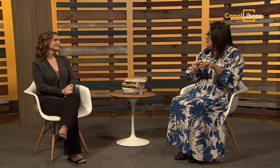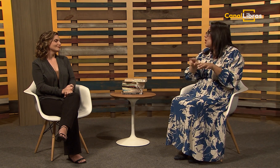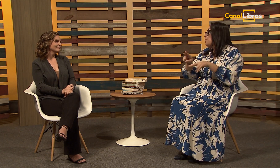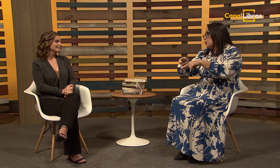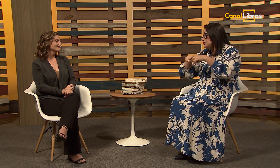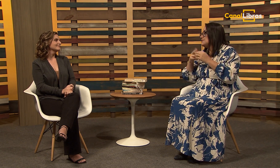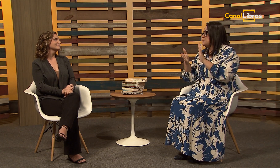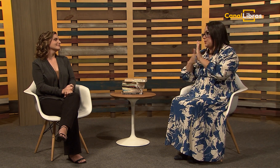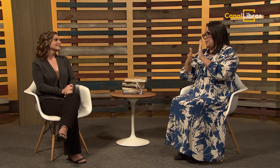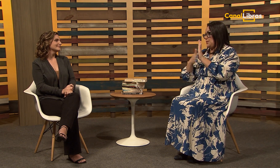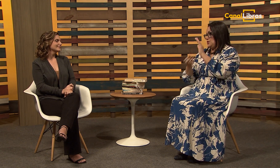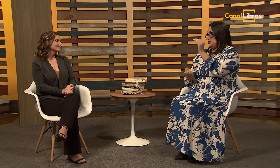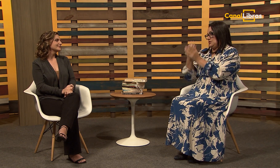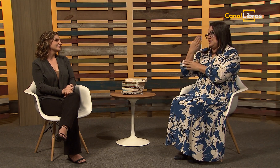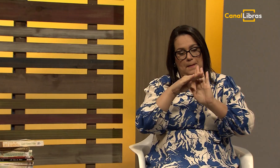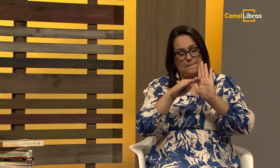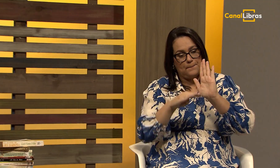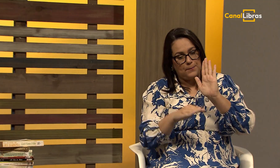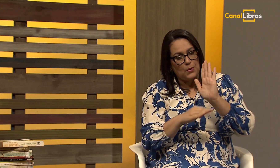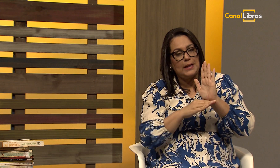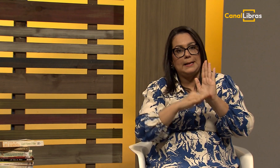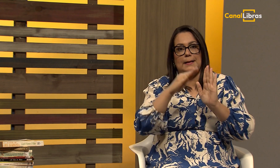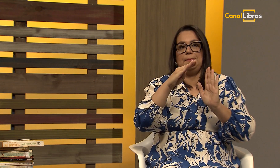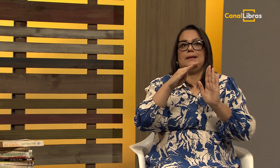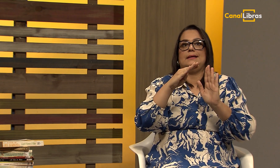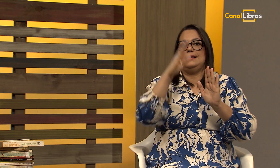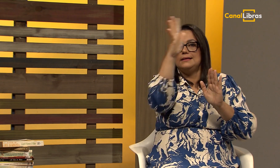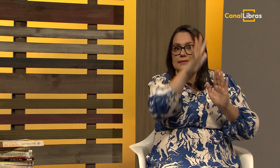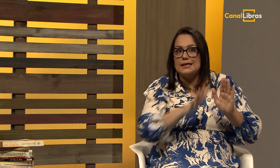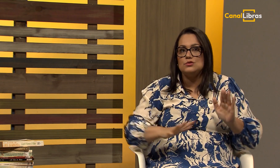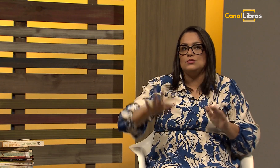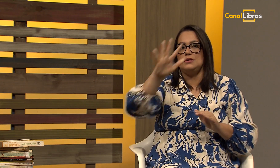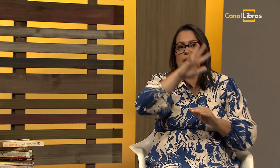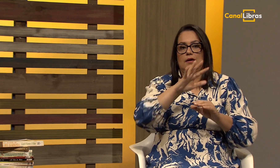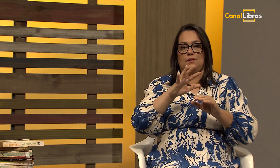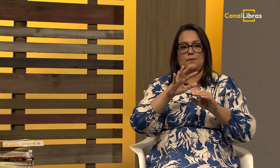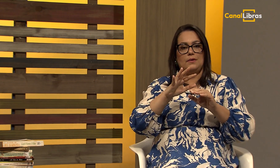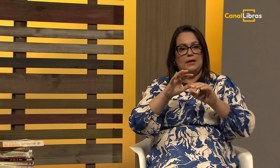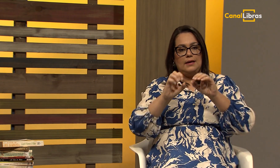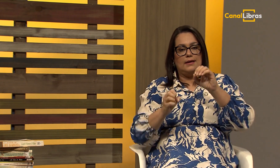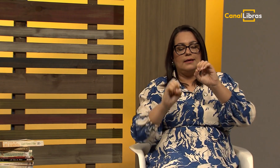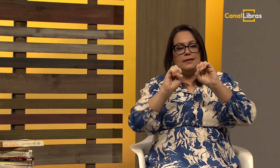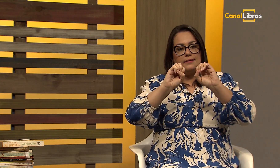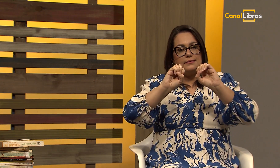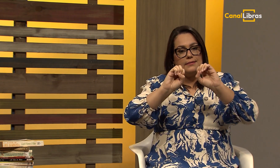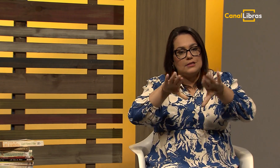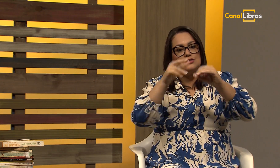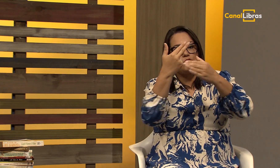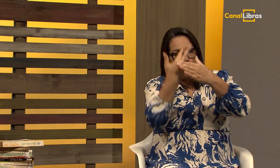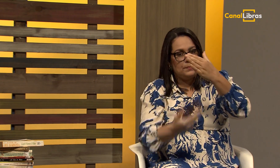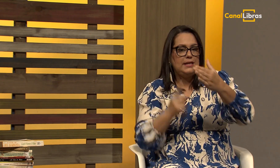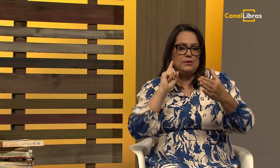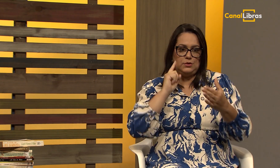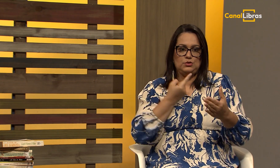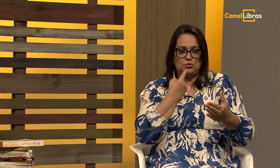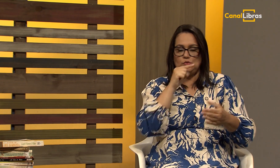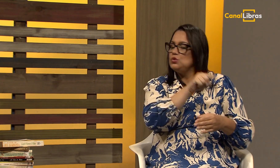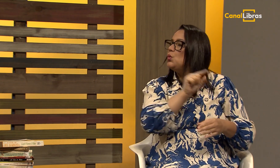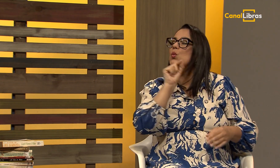Vinculados a esse objetivo, temos a proposta de criação do PNEBs, que é o Programa Nacional de Escolas e Classes Bilíngues